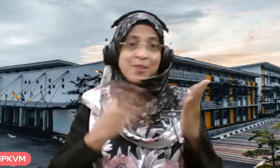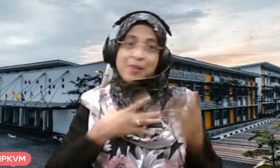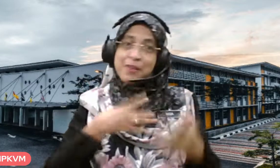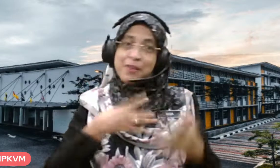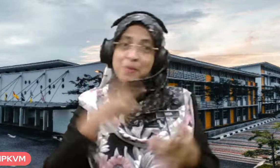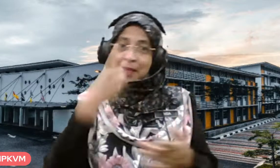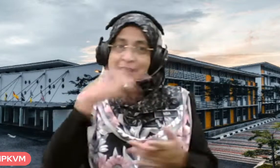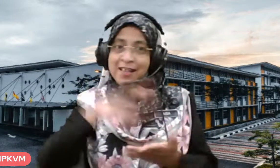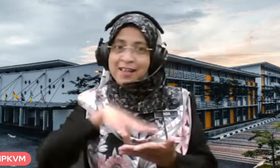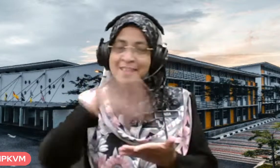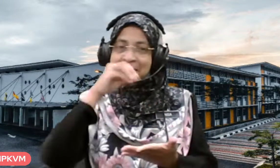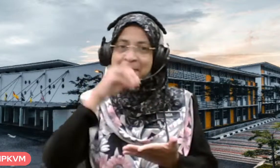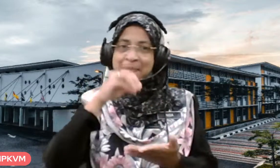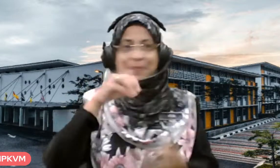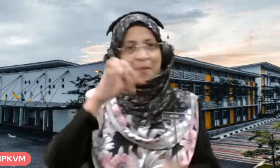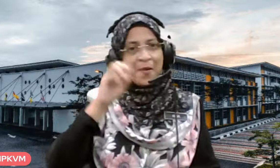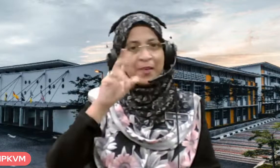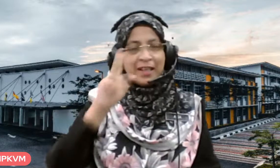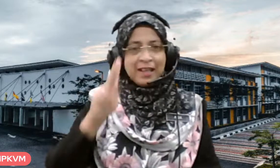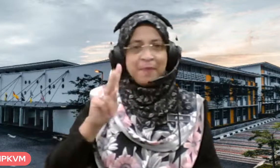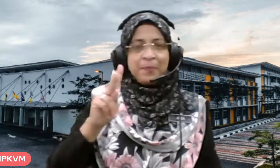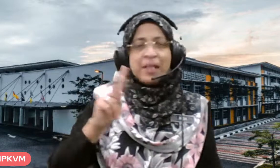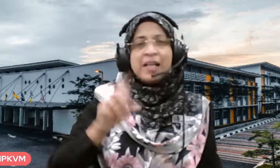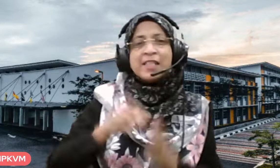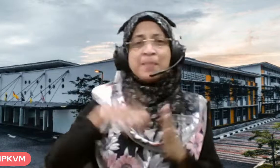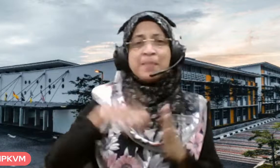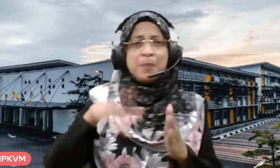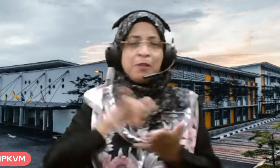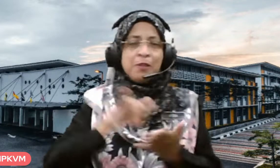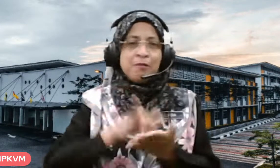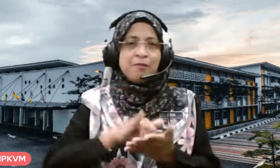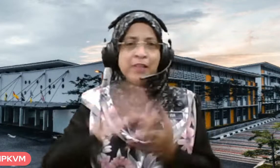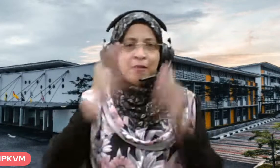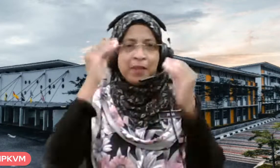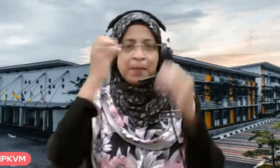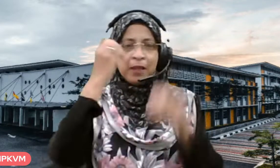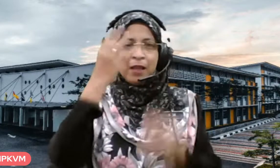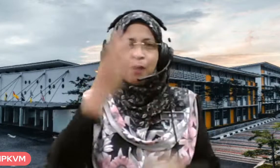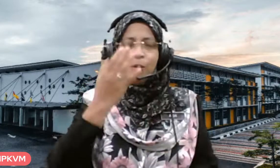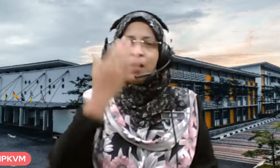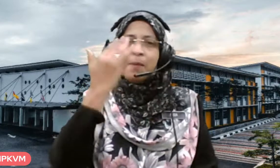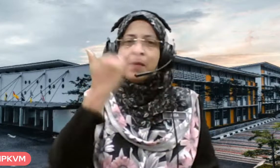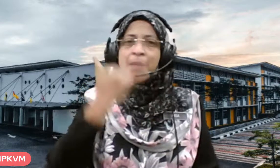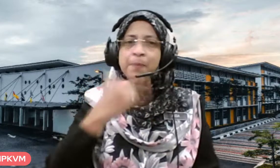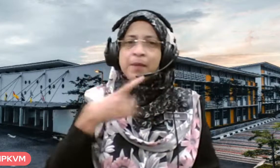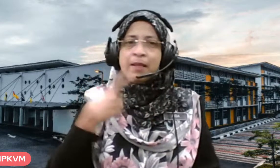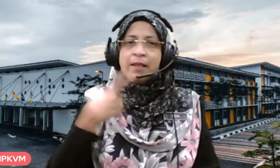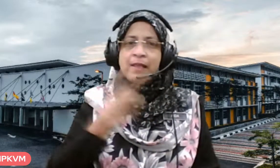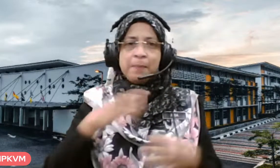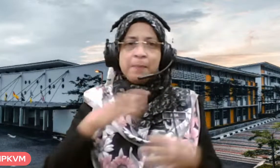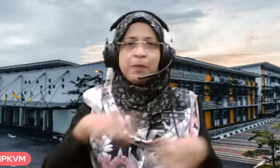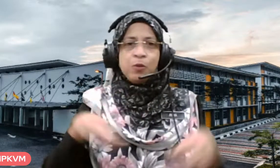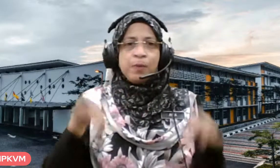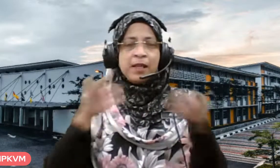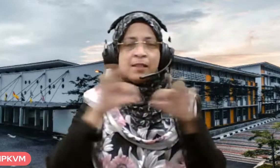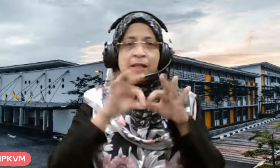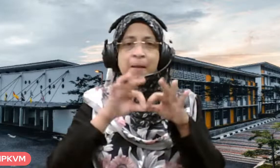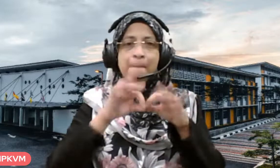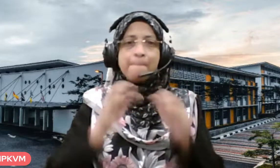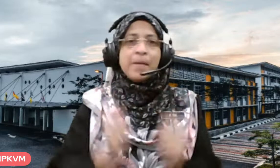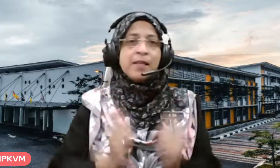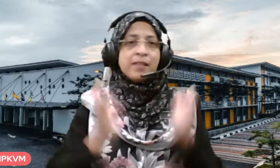suka untuk belajar Oke sebelum itu cek Gun api tahu Mengapa kita perlu